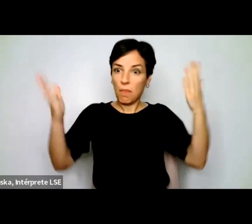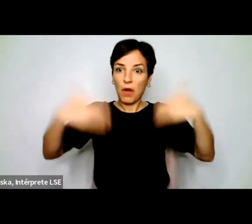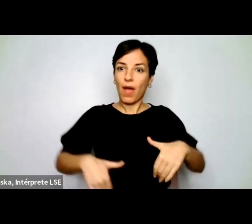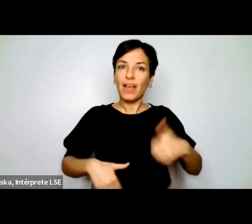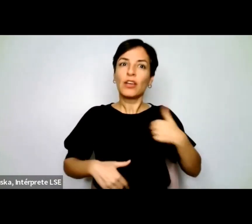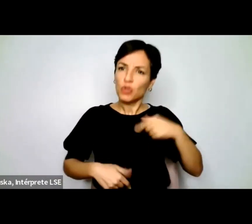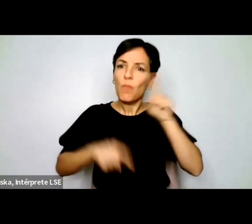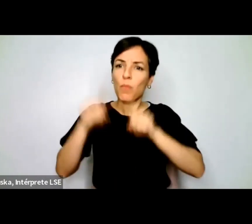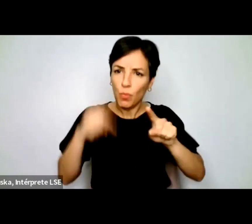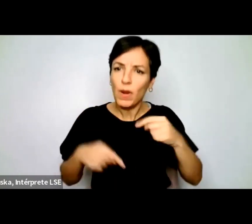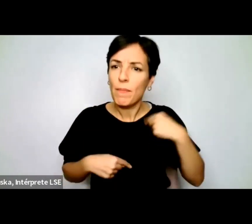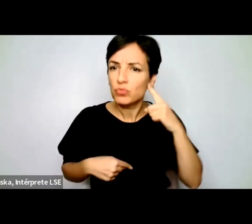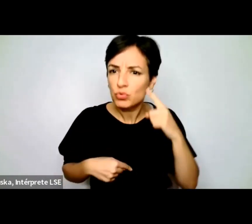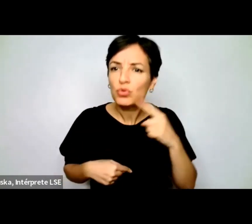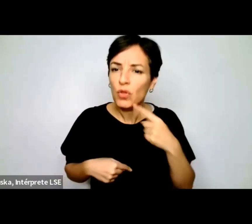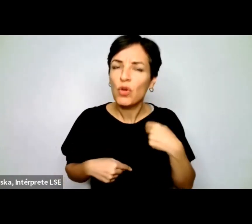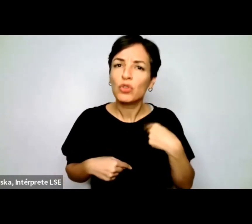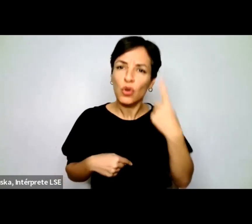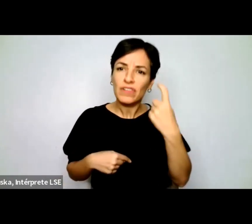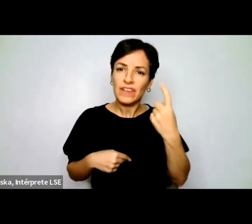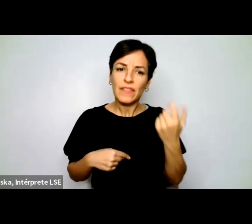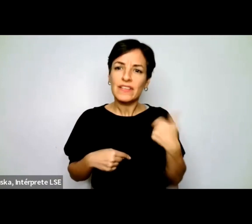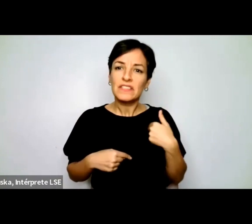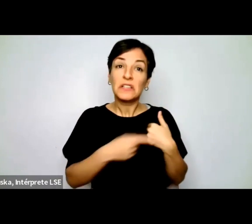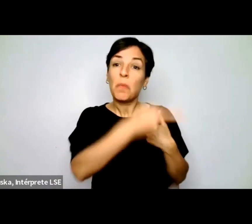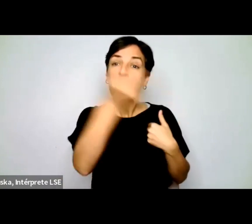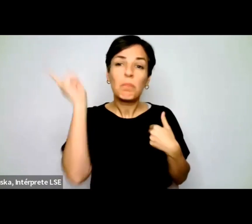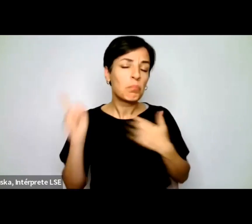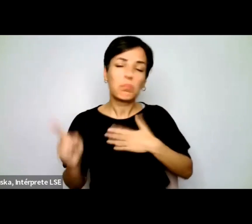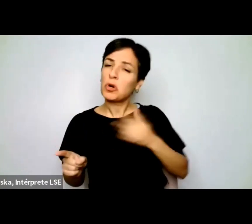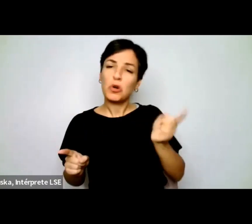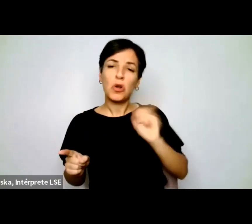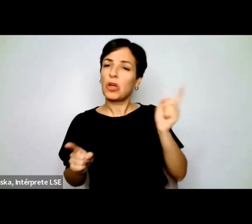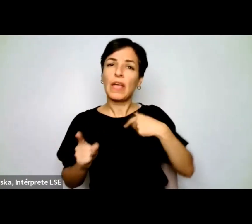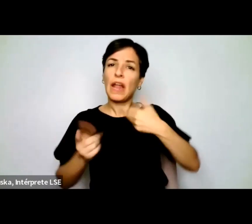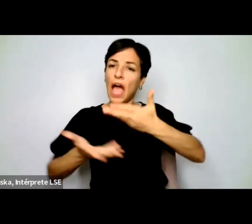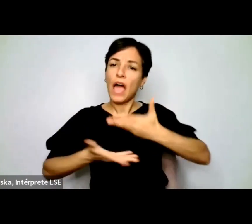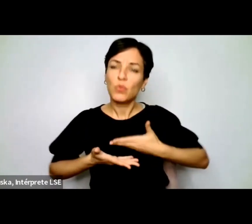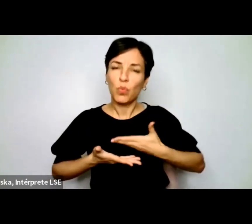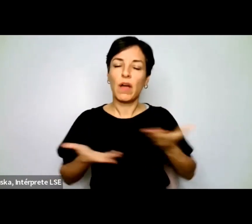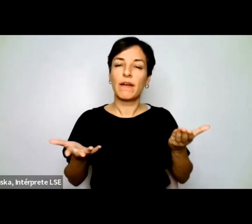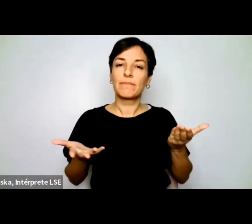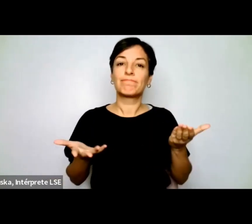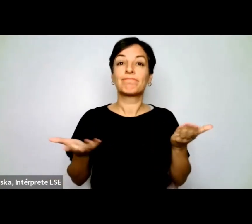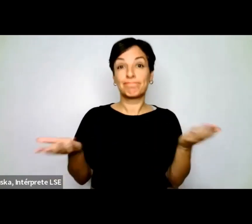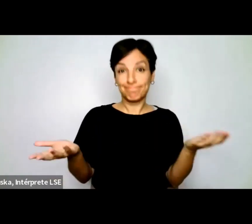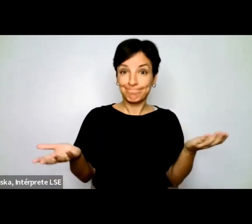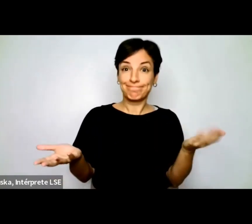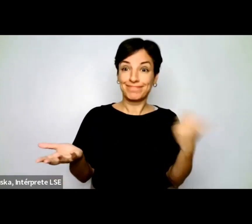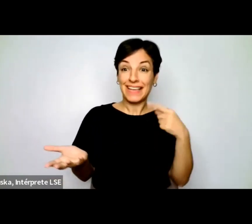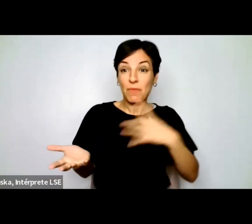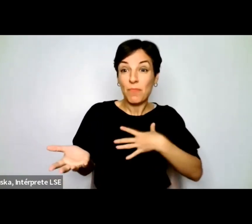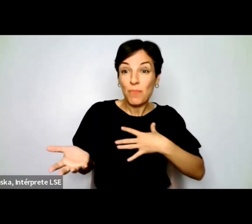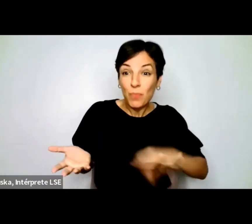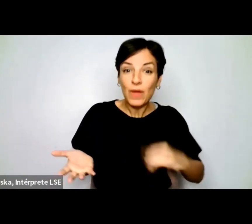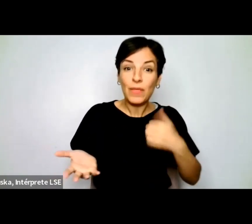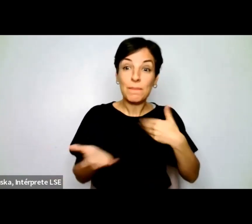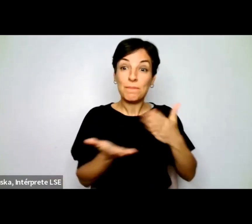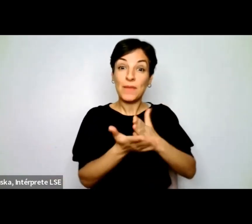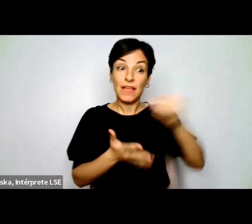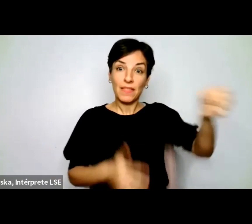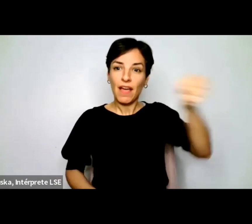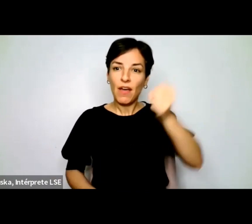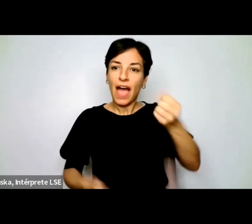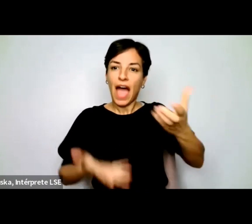sí tengo y yo tengo una necesidad y ellos no quieren ayudarme a cubrirla. Entonces, bueno, pues quizá con la ayuda de un mediador y